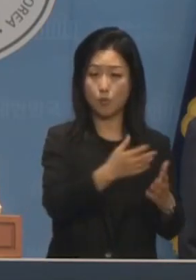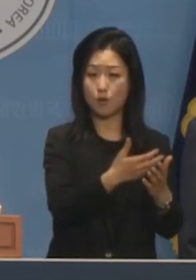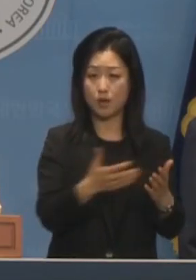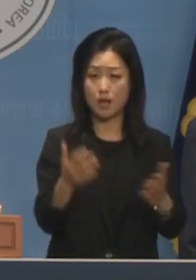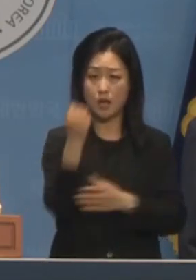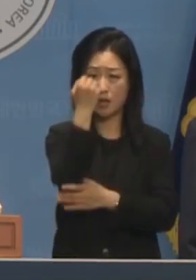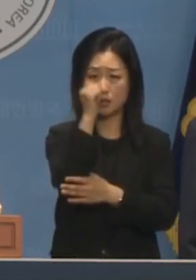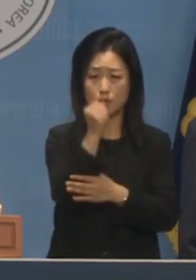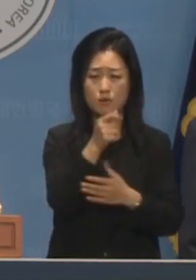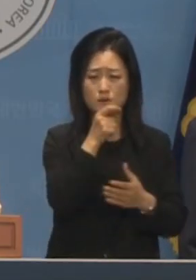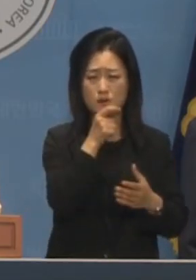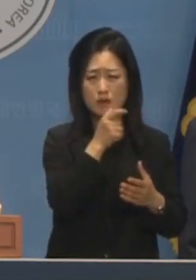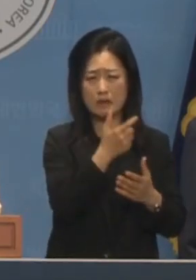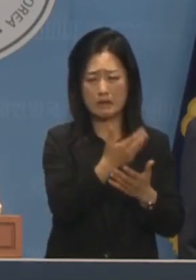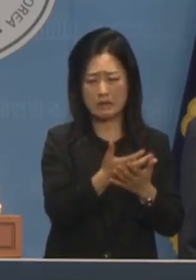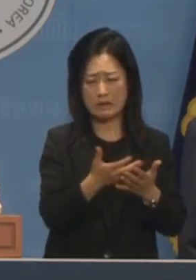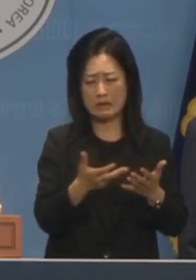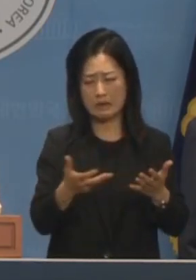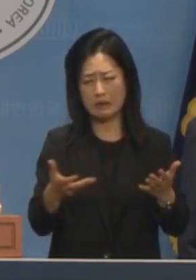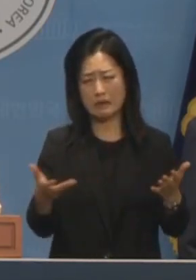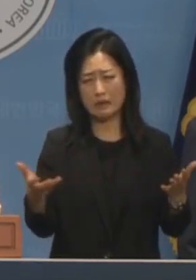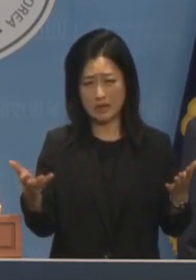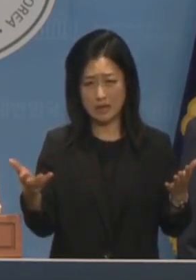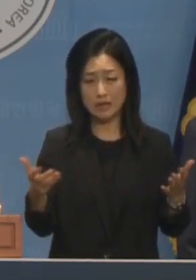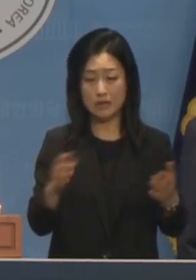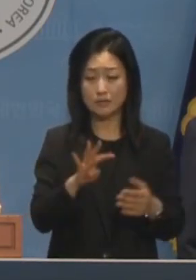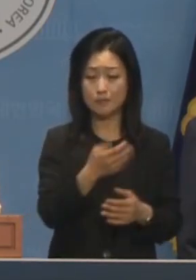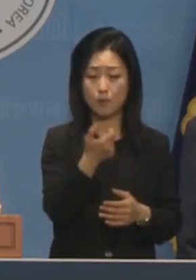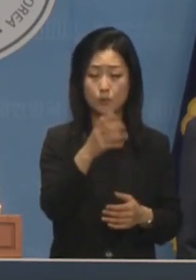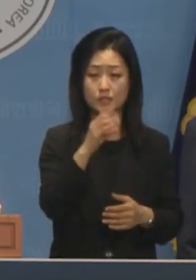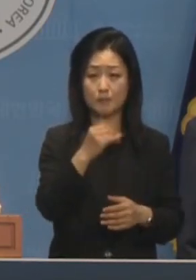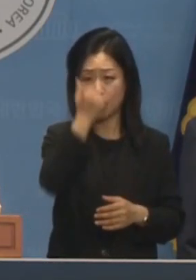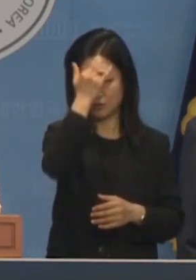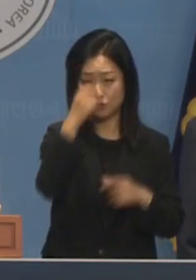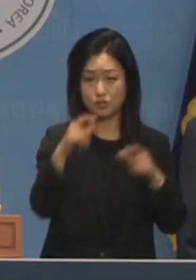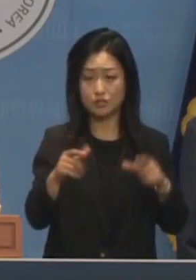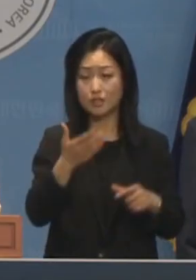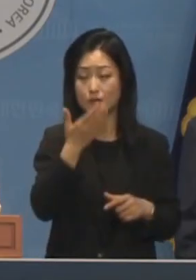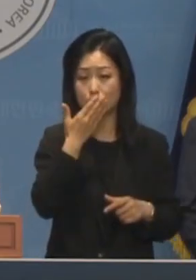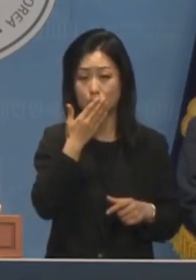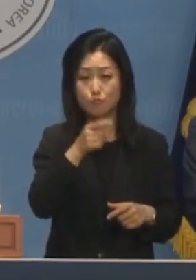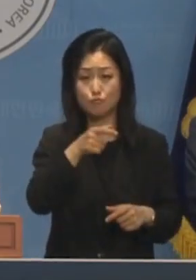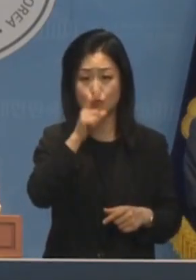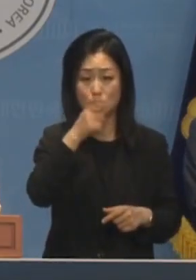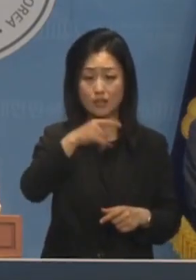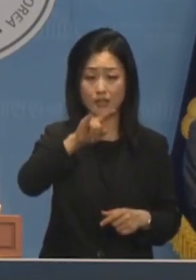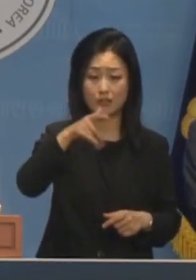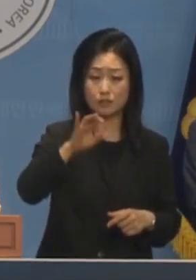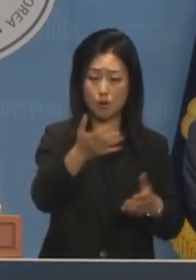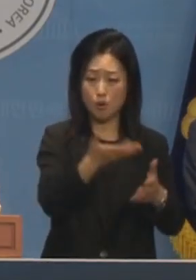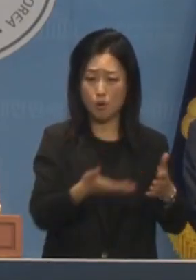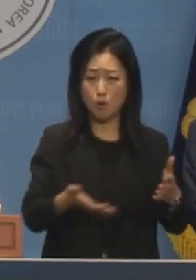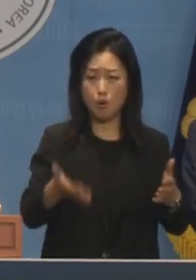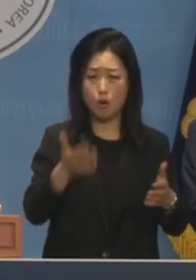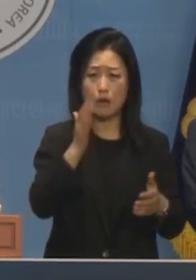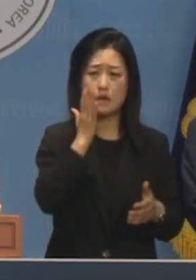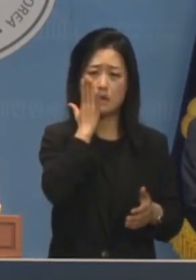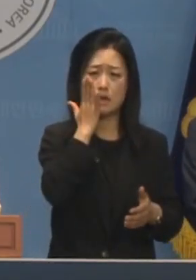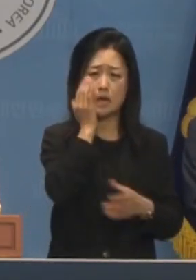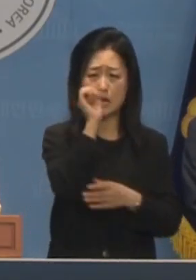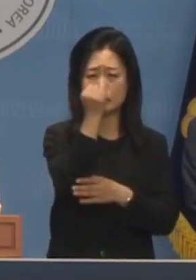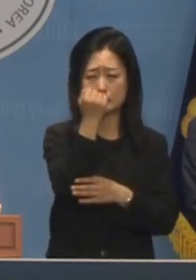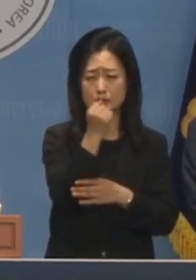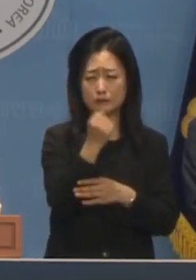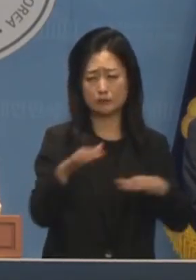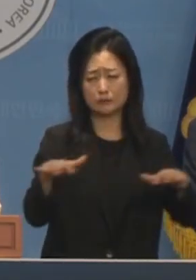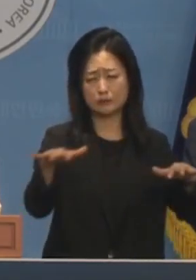녹조 곤죽이 되었습니다. 또 450만 충청인들의 식수원인 대청호 또한 초록색으로